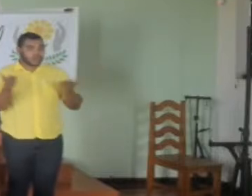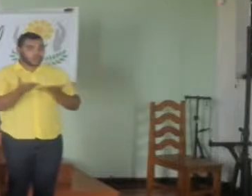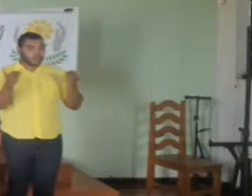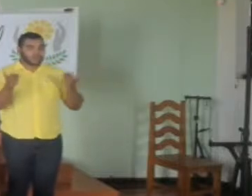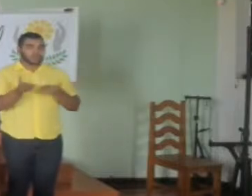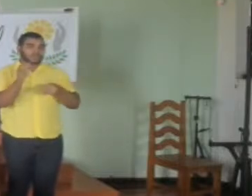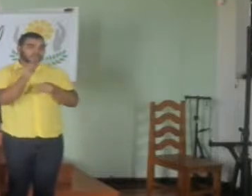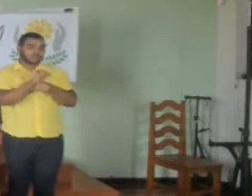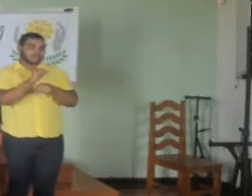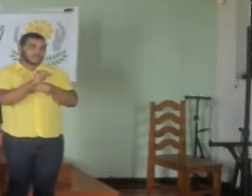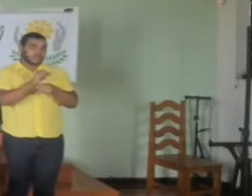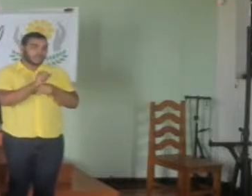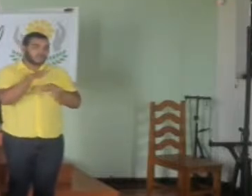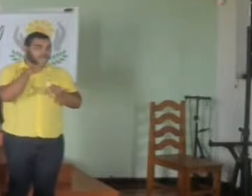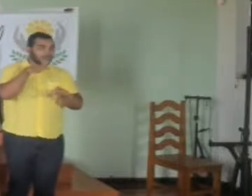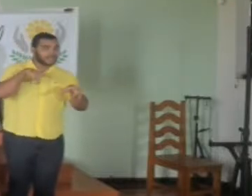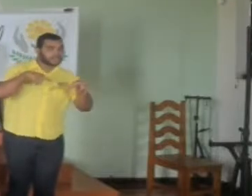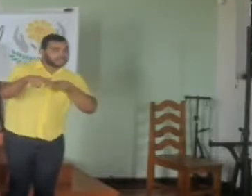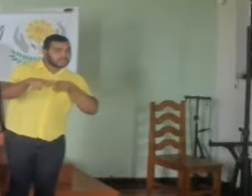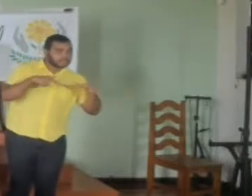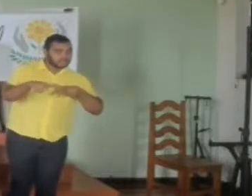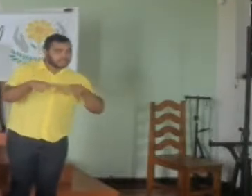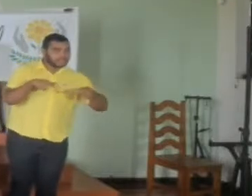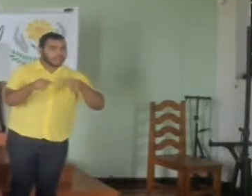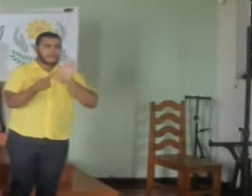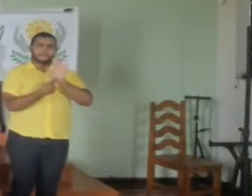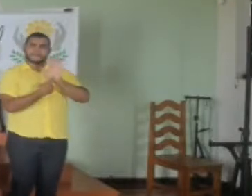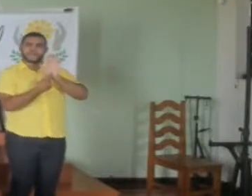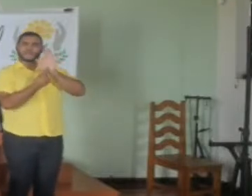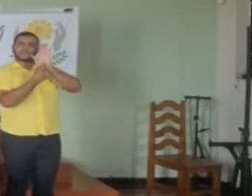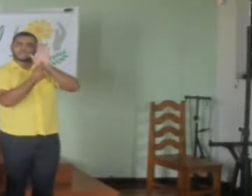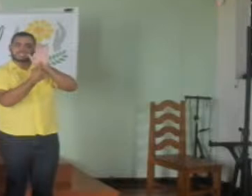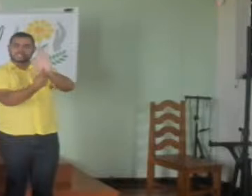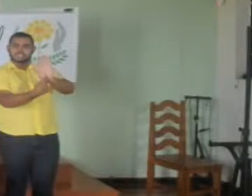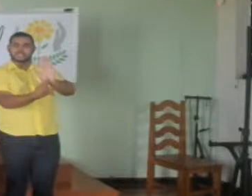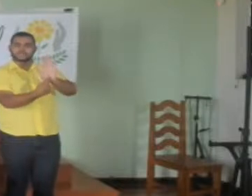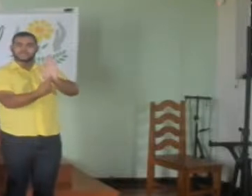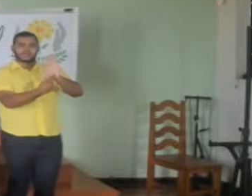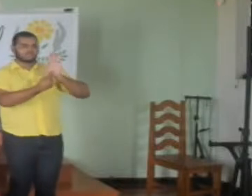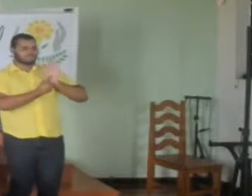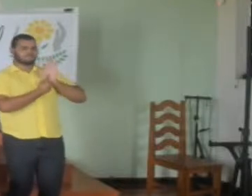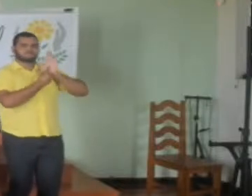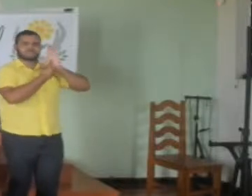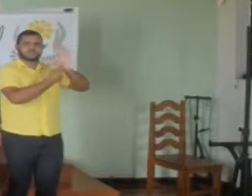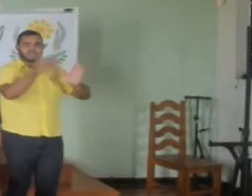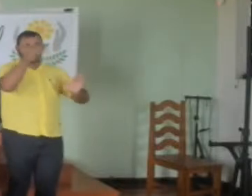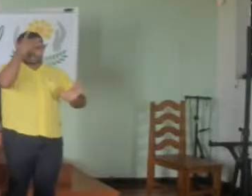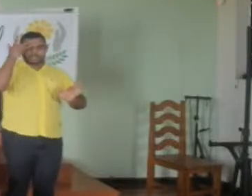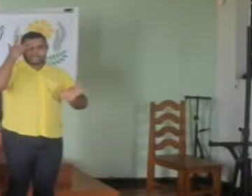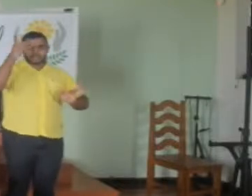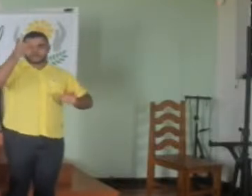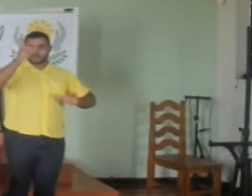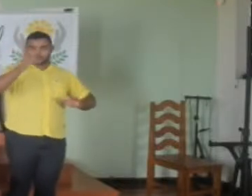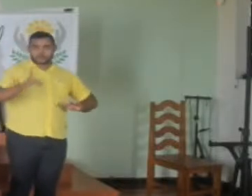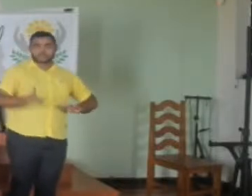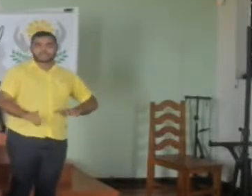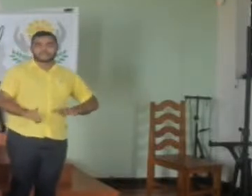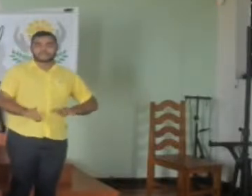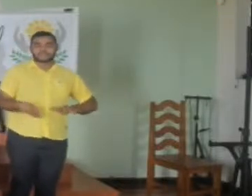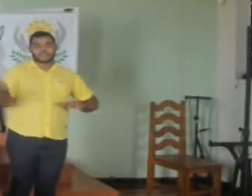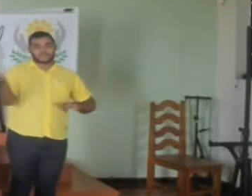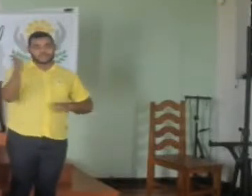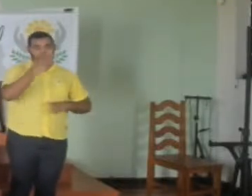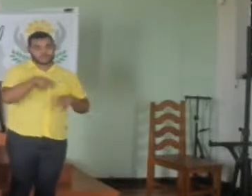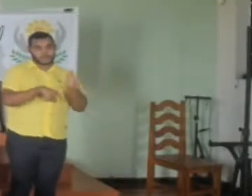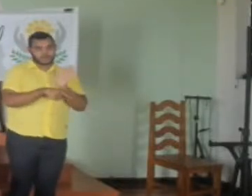espera no mercado de trabalho, mostrando o protagonismo da pessoa com deficiência. Então vamos assistir